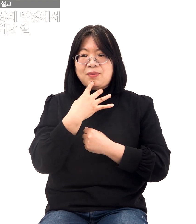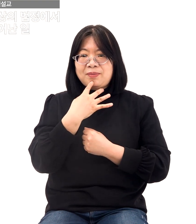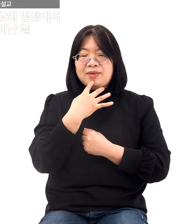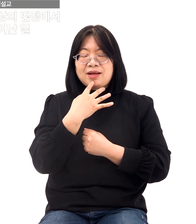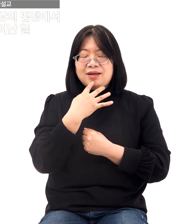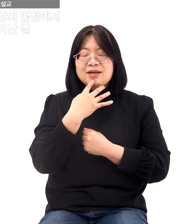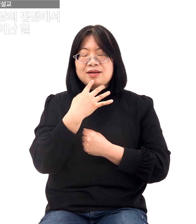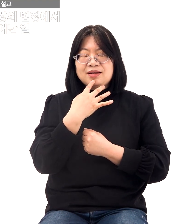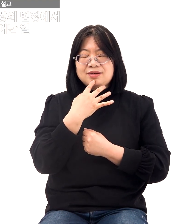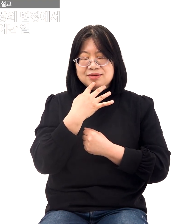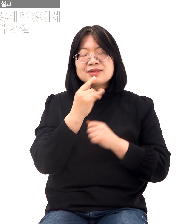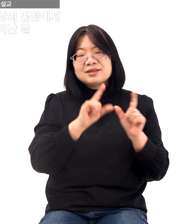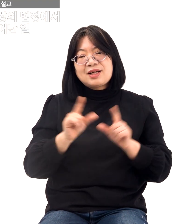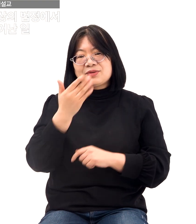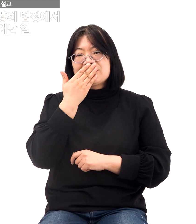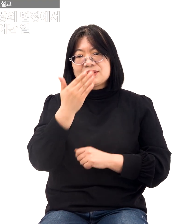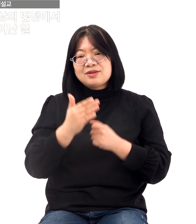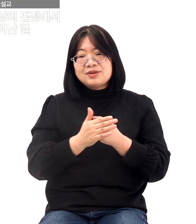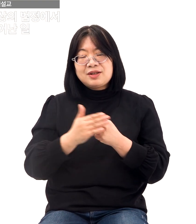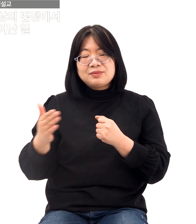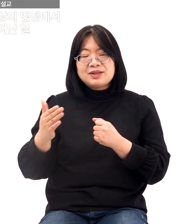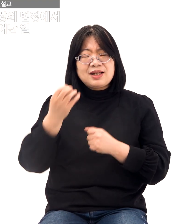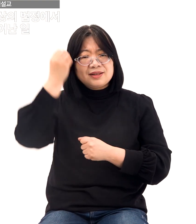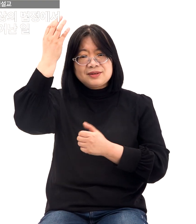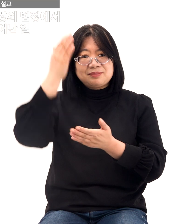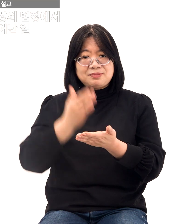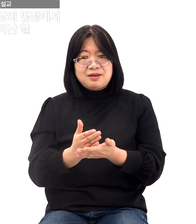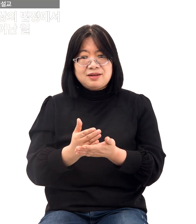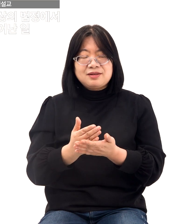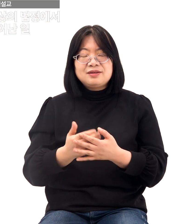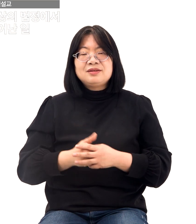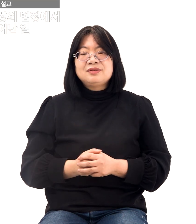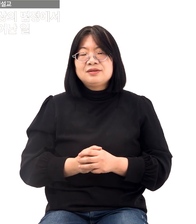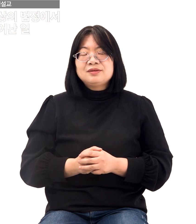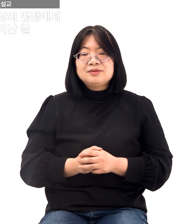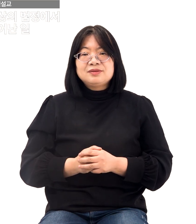수 있습니다. 그걸 잊어버리지 마세요.